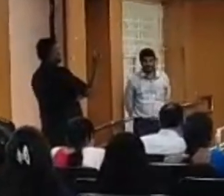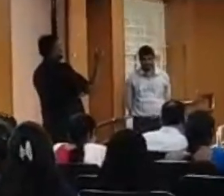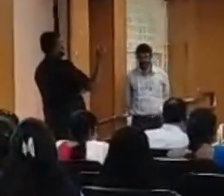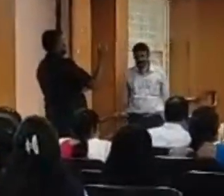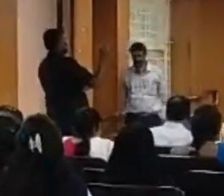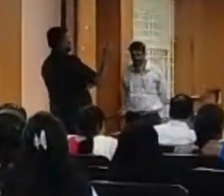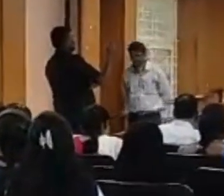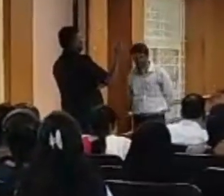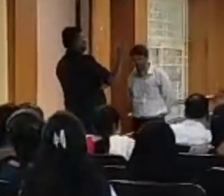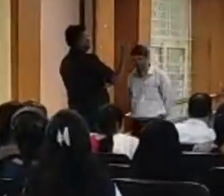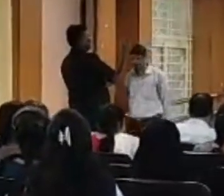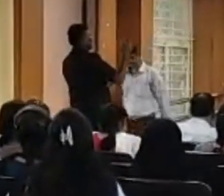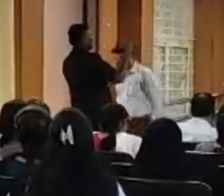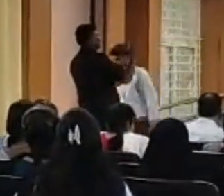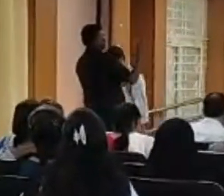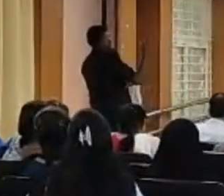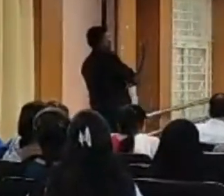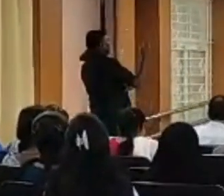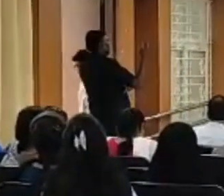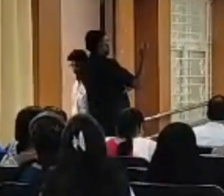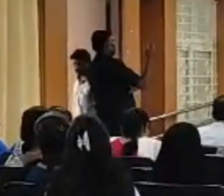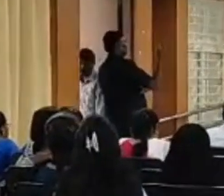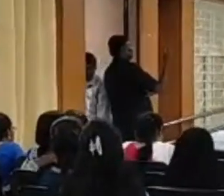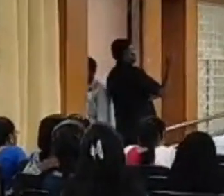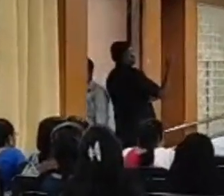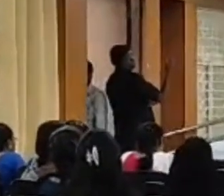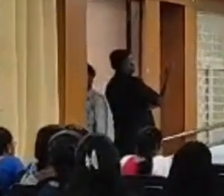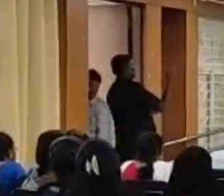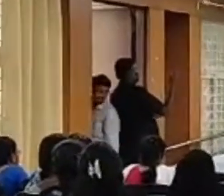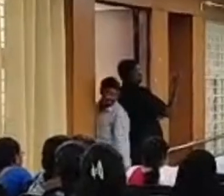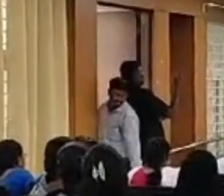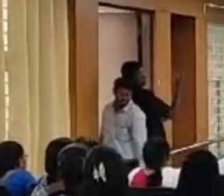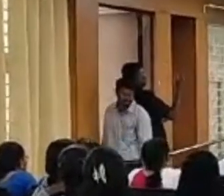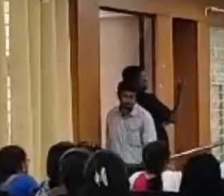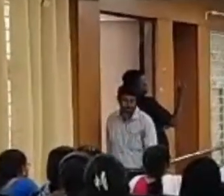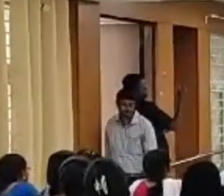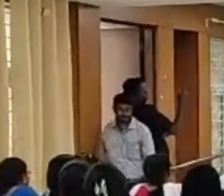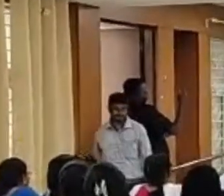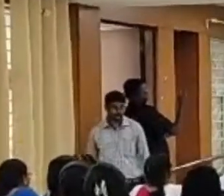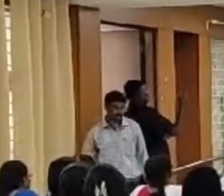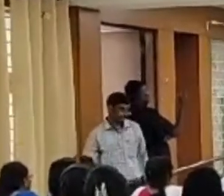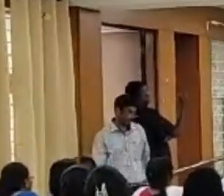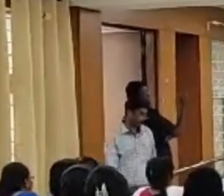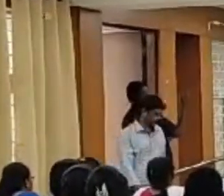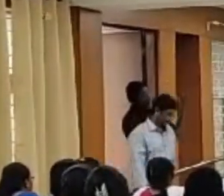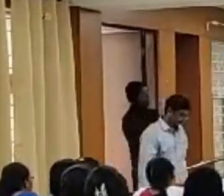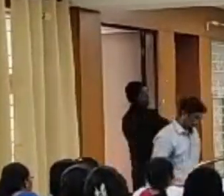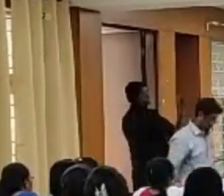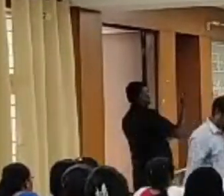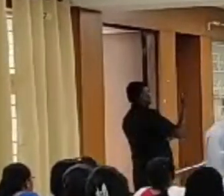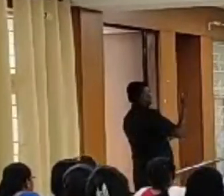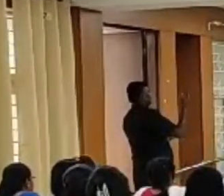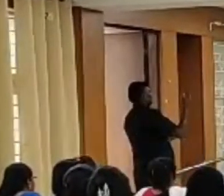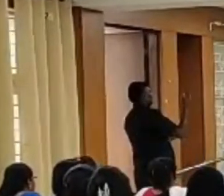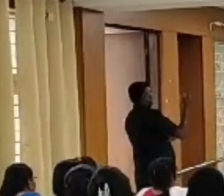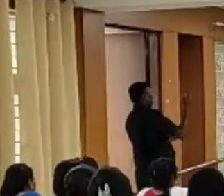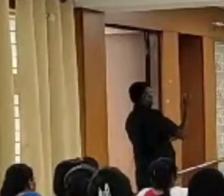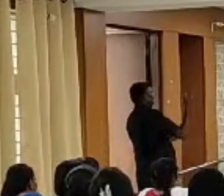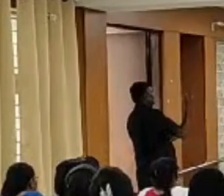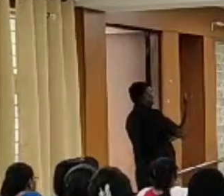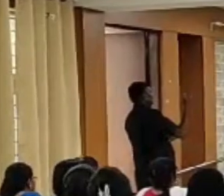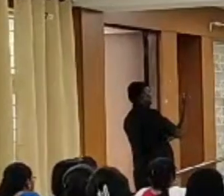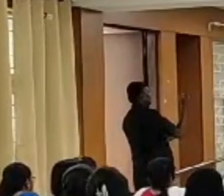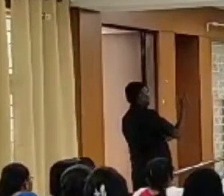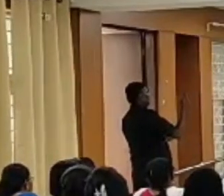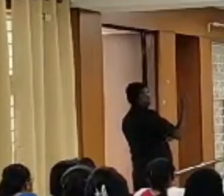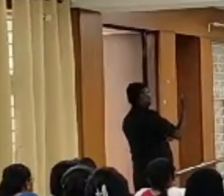ಬರ್ತಾ ಇದೆ. ಆಮೇಲೆ 3ನೇ ಕ್ಲಾಸ್ ಬಂದ್ಮೇಲೆ ಧಾರವಾಡ ಕರ್ಕೊಂಡು ಹೋದ್ರು. ಡಾಕ್ಟರ್ ಹತ್ರ ಕರ್ಕೊಂಡು